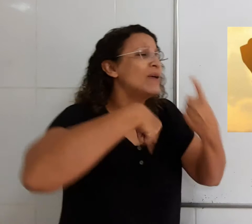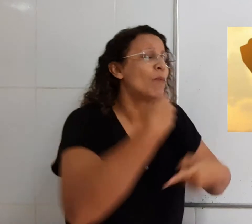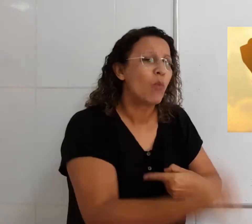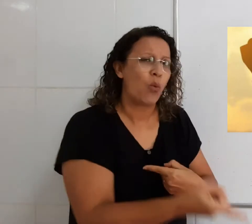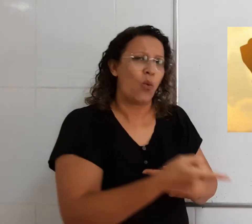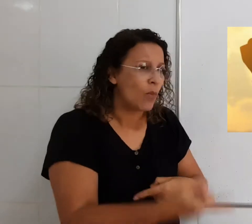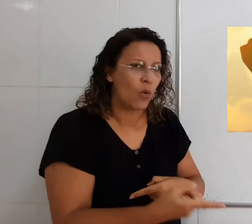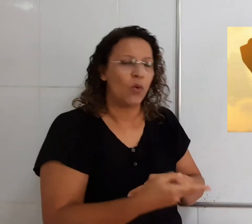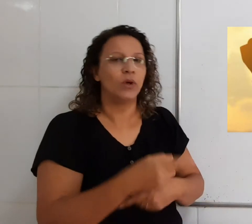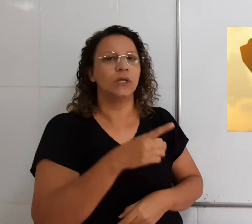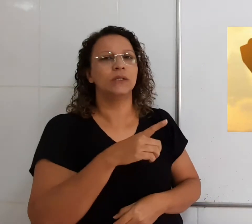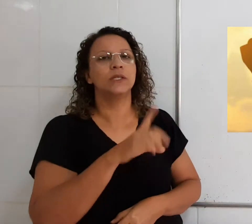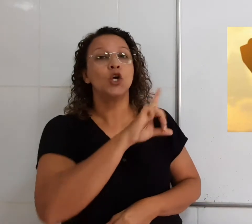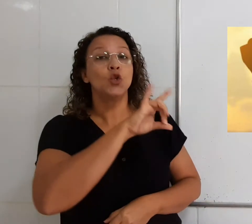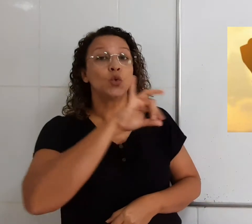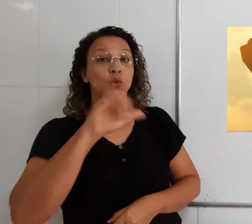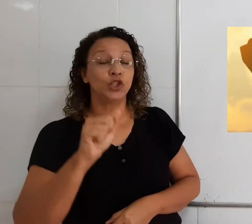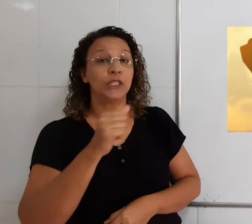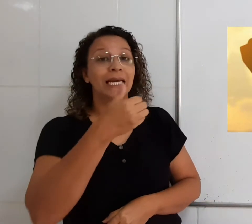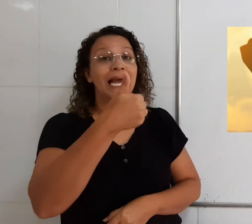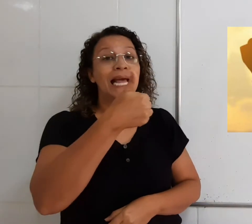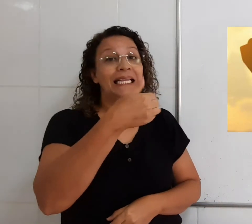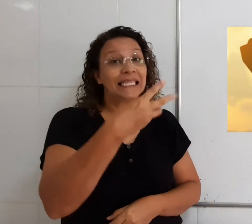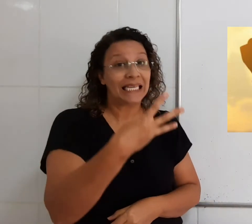em 13 de maio de